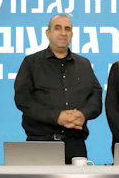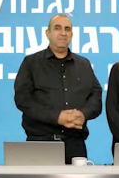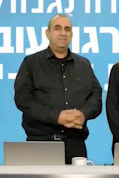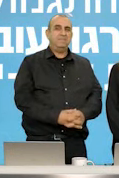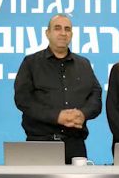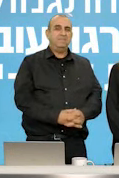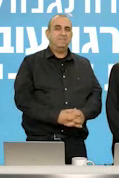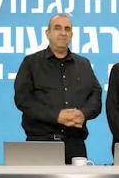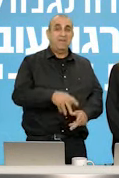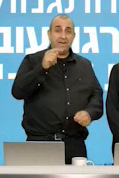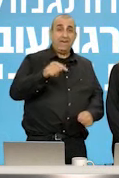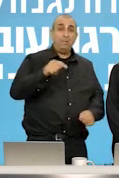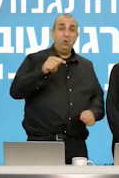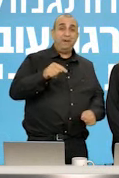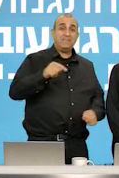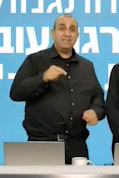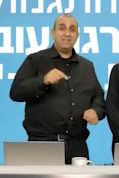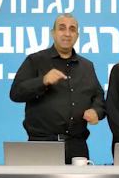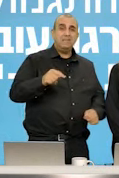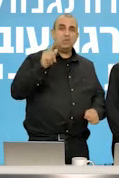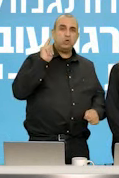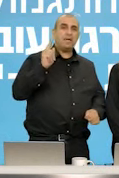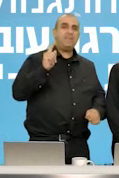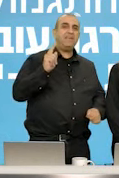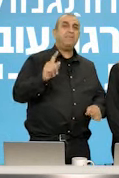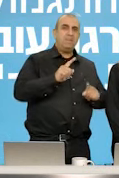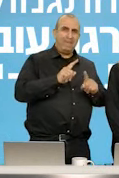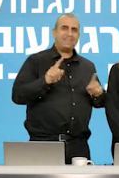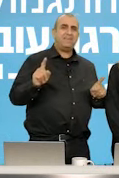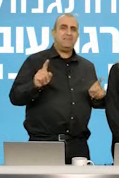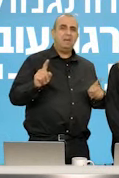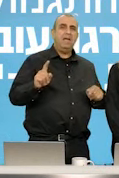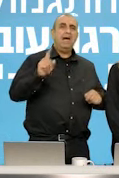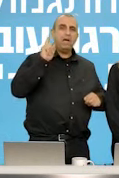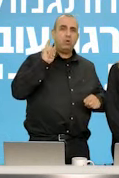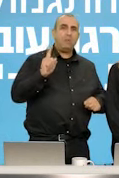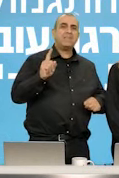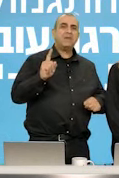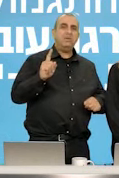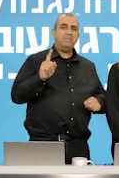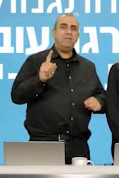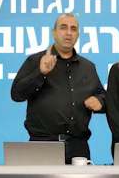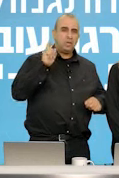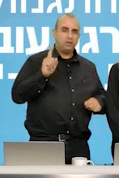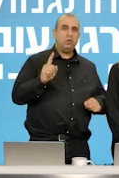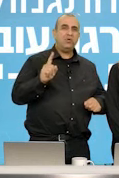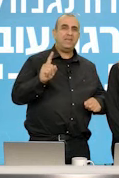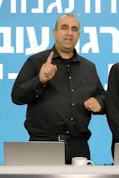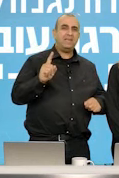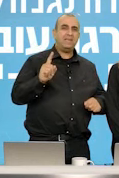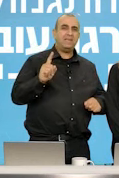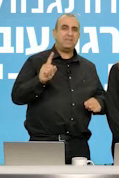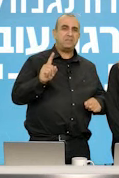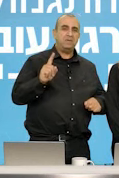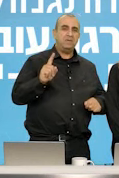הפייסבוק של ארגון העובדים. כאן באולפן הזה, שלושה פאנלים מרתקים על קופת התגמולים של ארגון עובדי